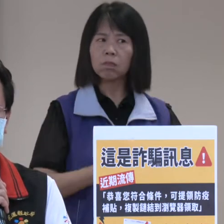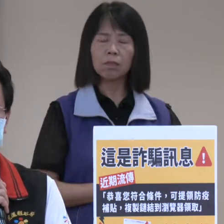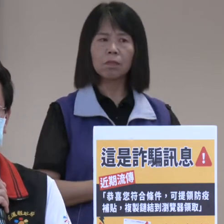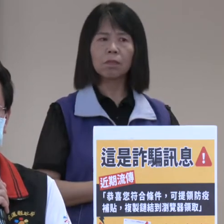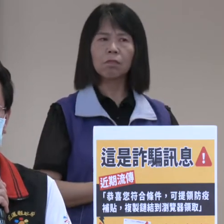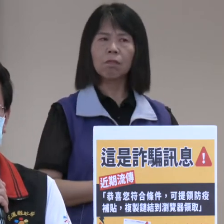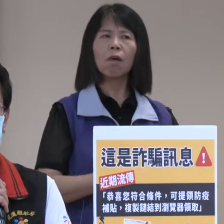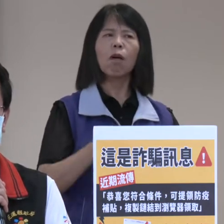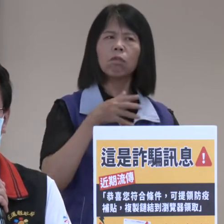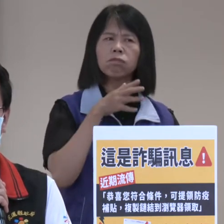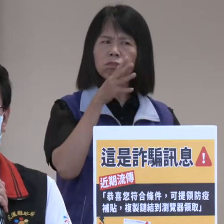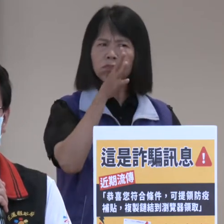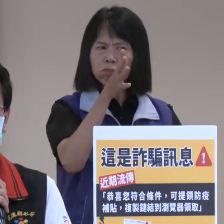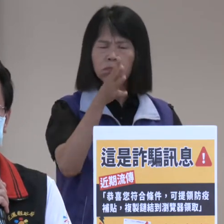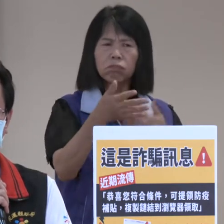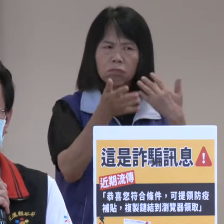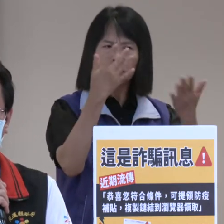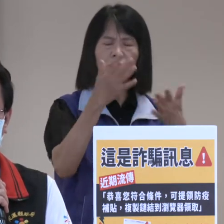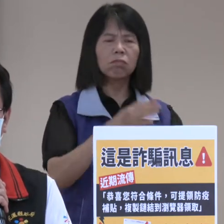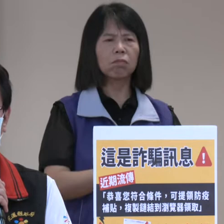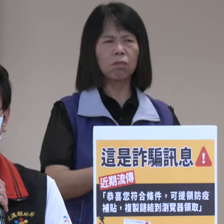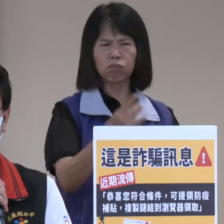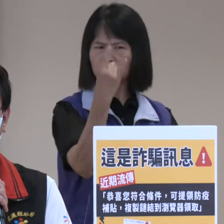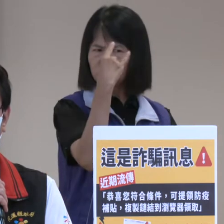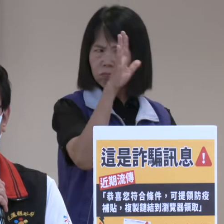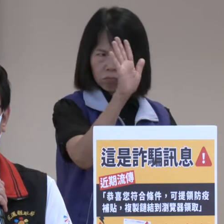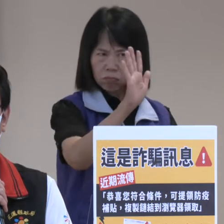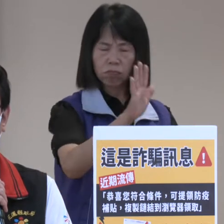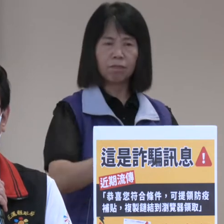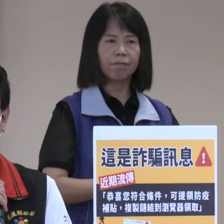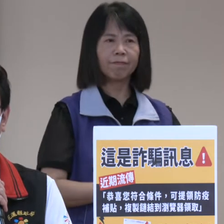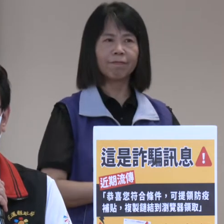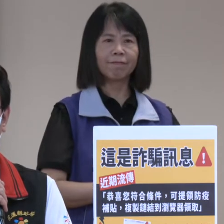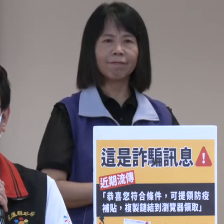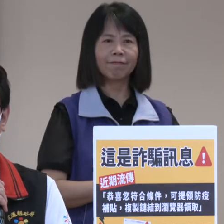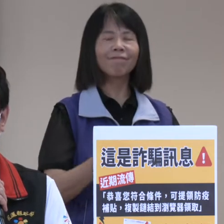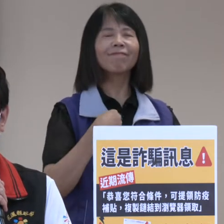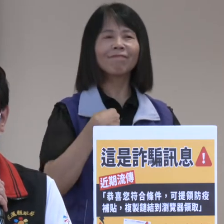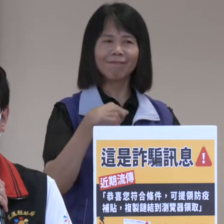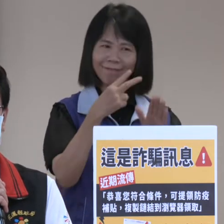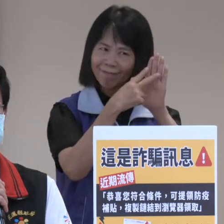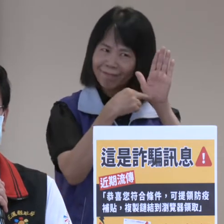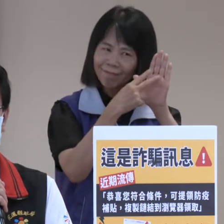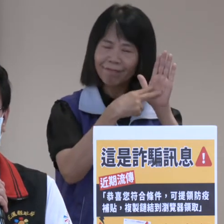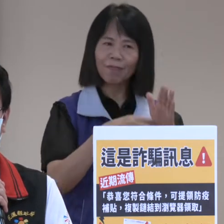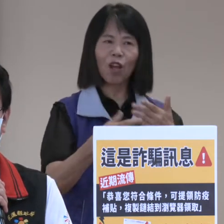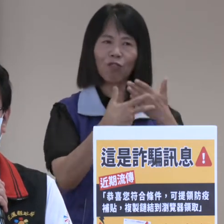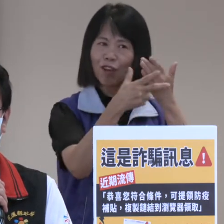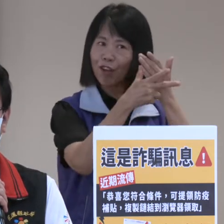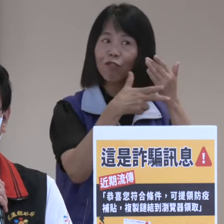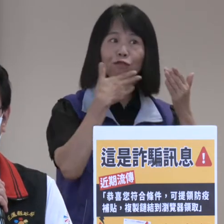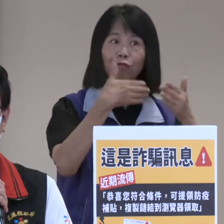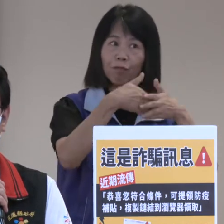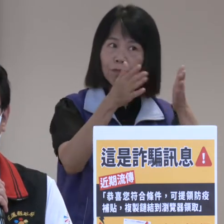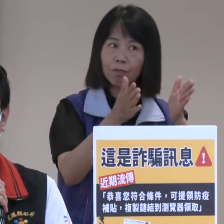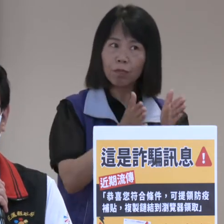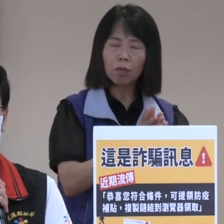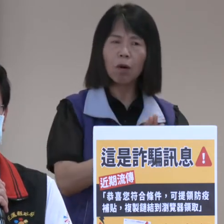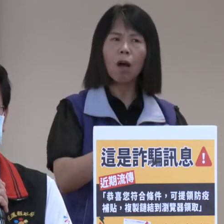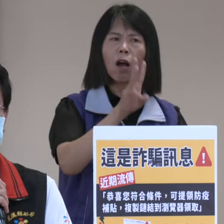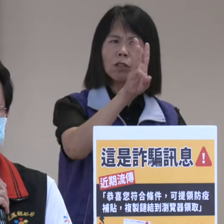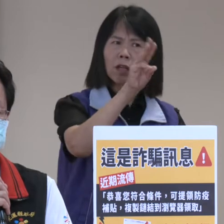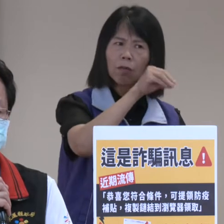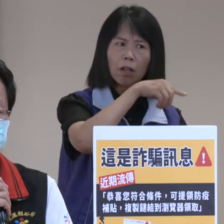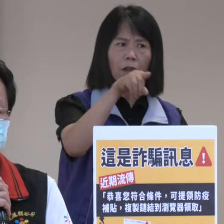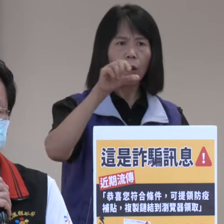查证啊，免得受骗啊，免得受骗啊。所以这边再说，卫福部我提供确诊者